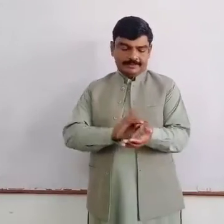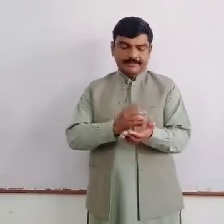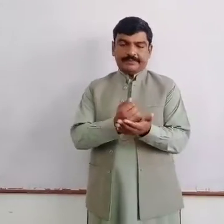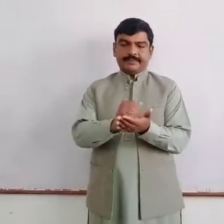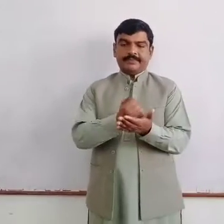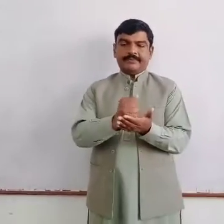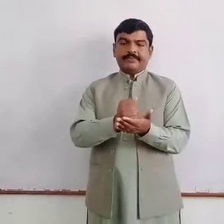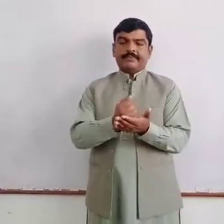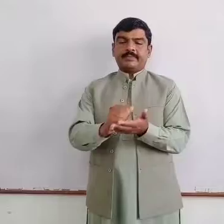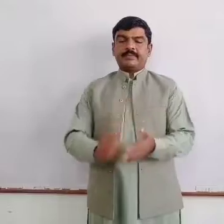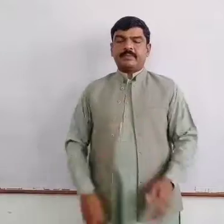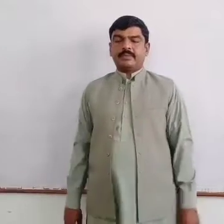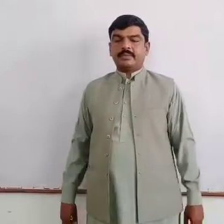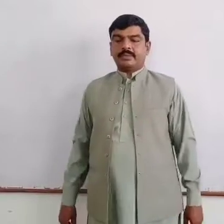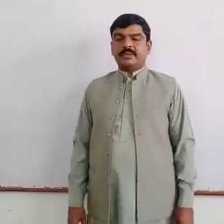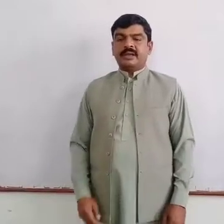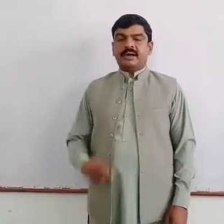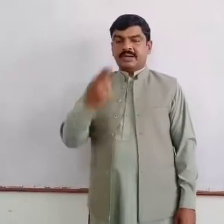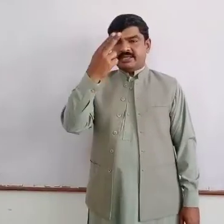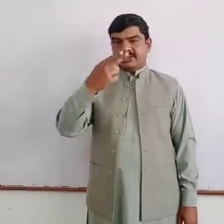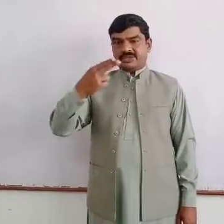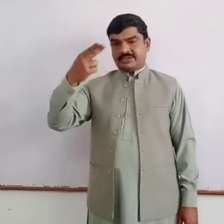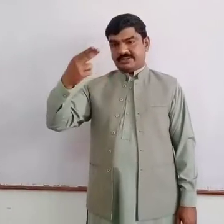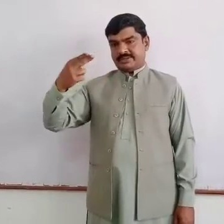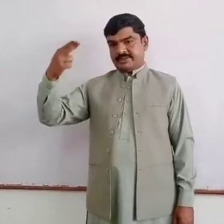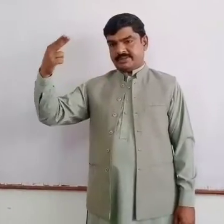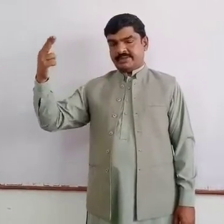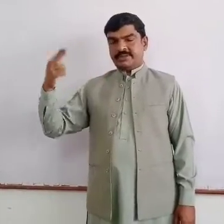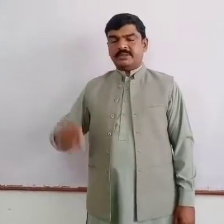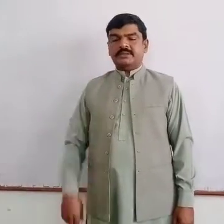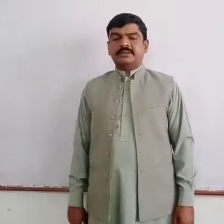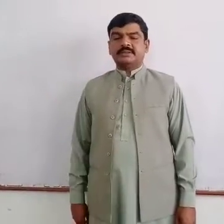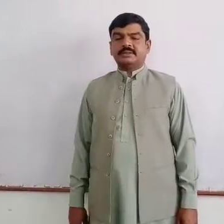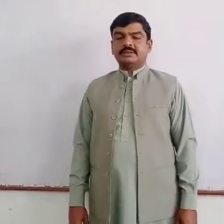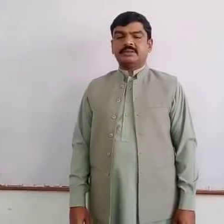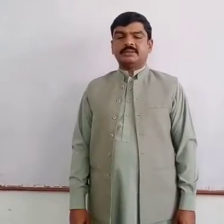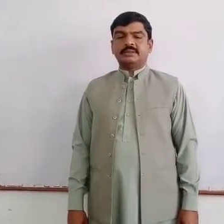आर्टिस्ट आर्टिस्ट मुकैनिक